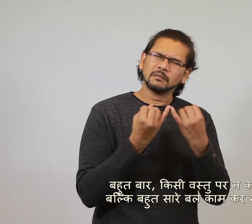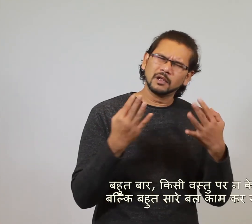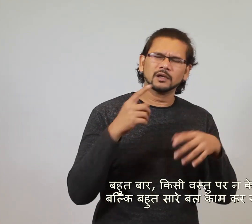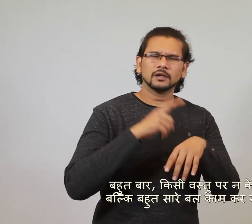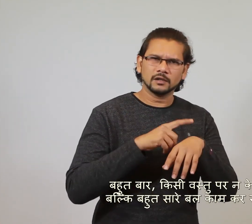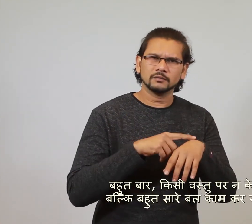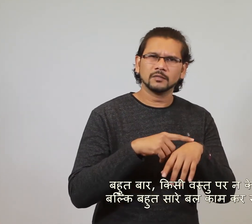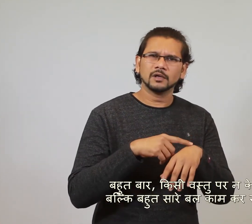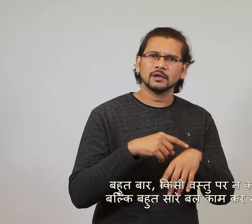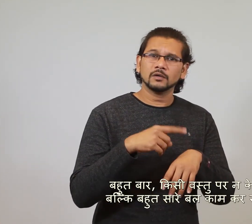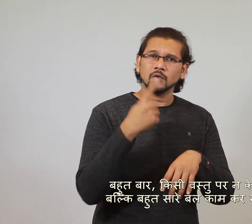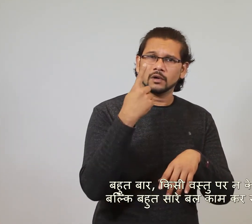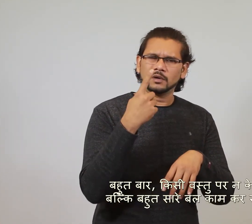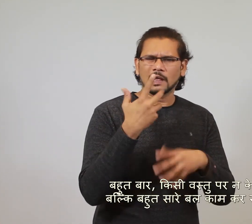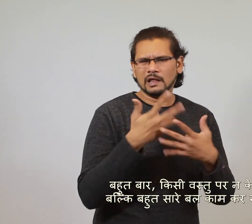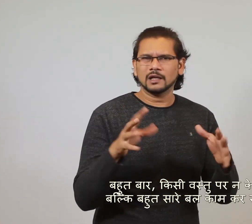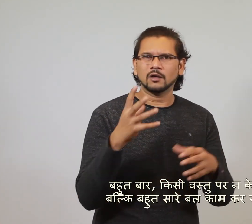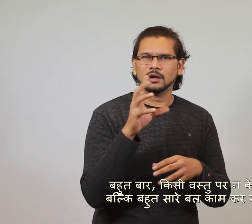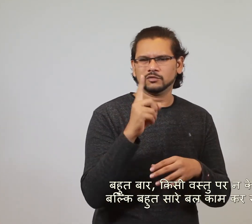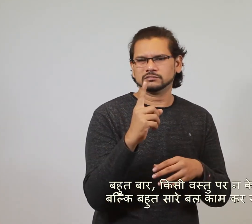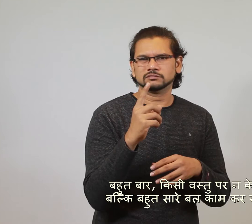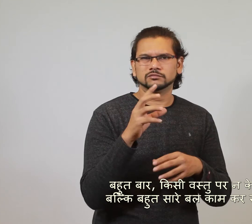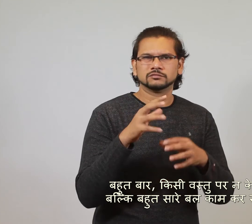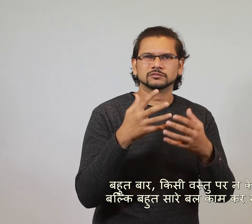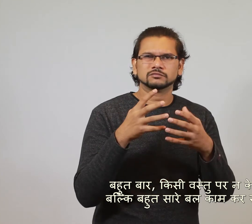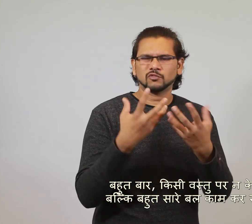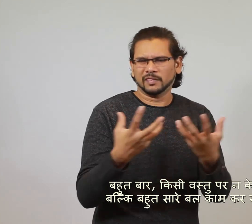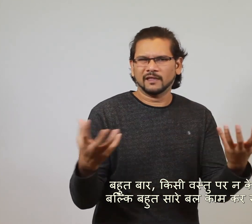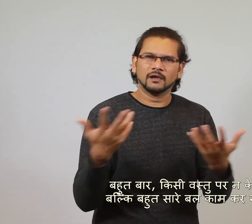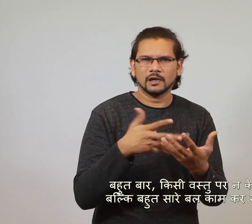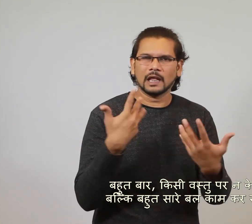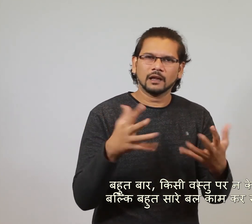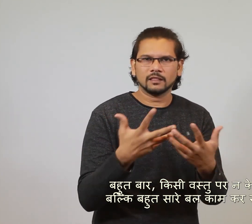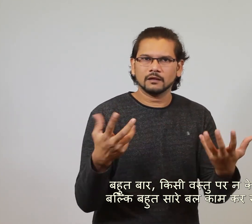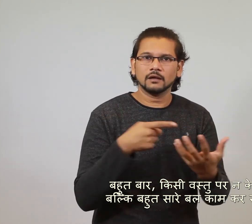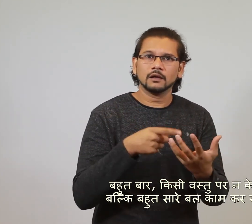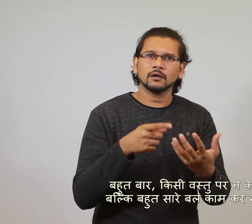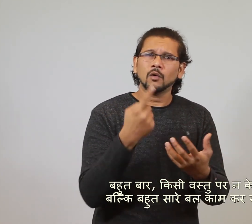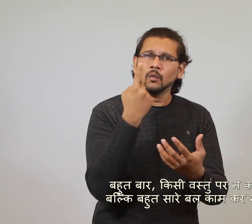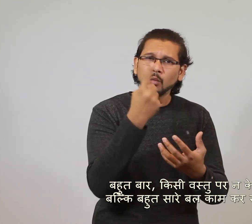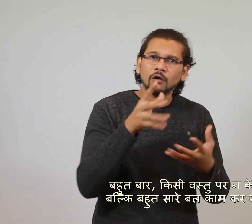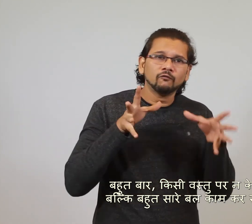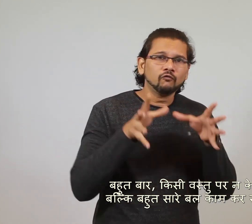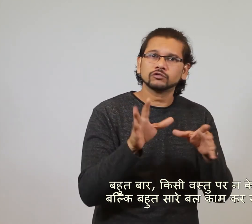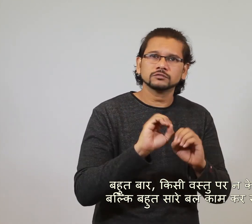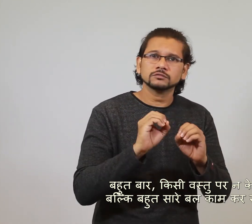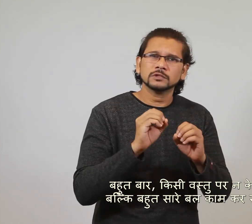बहुत बार किसी वस्तू पर नकेवल एक बलकी बहुत सारे बल काम कर रहे होते हैं